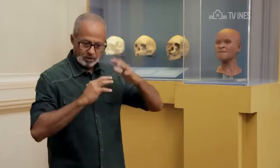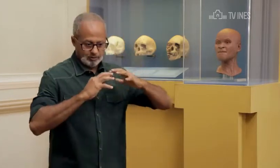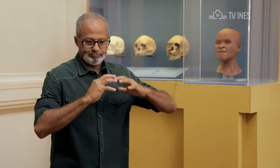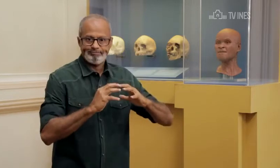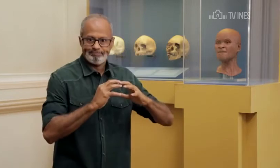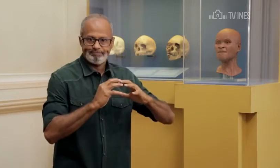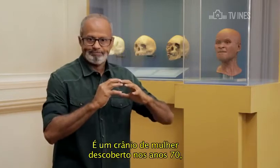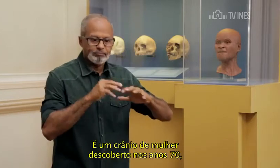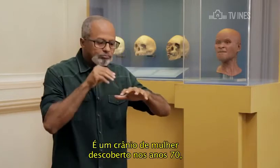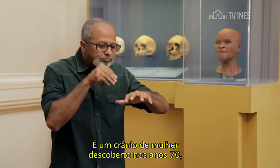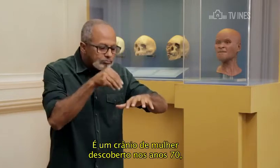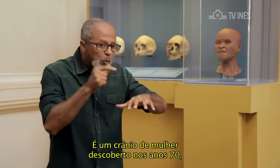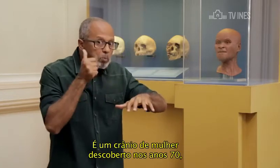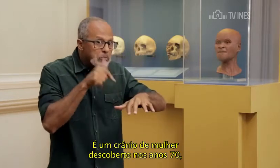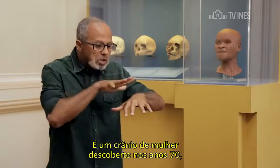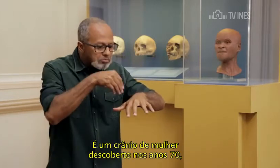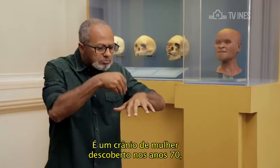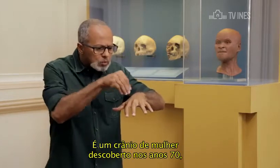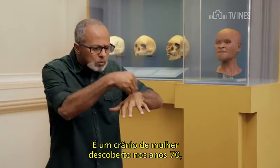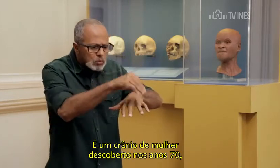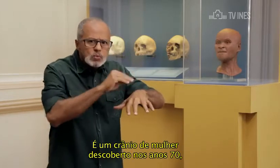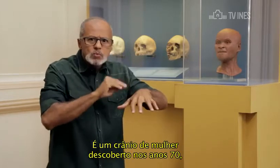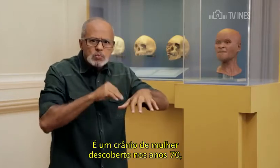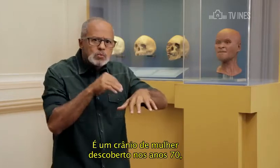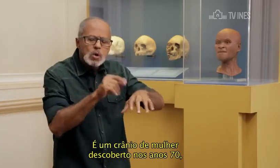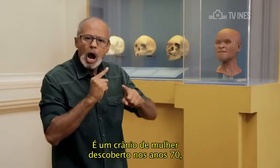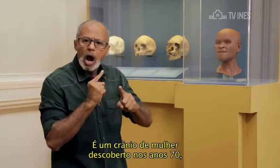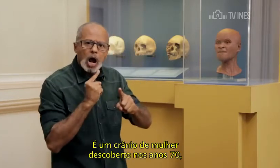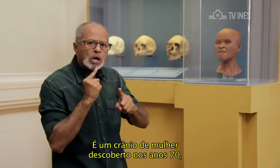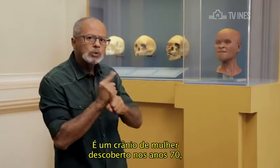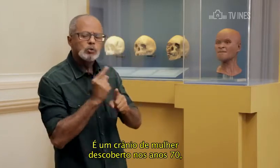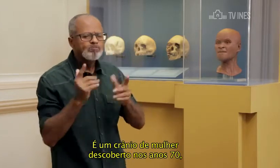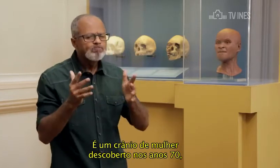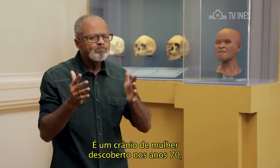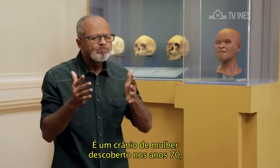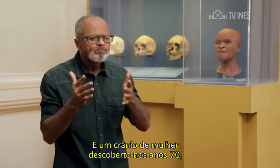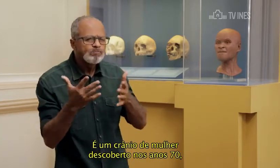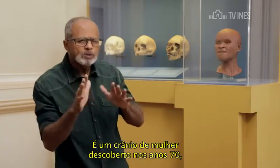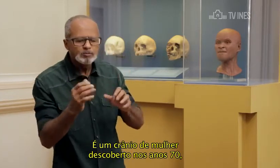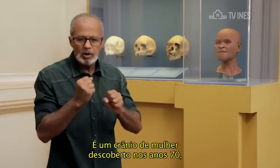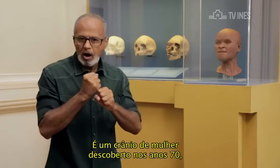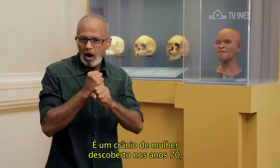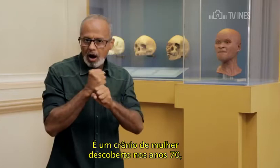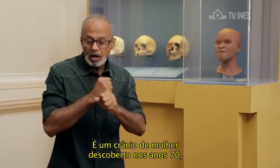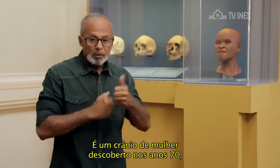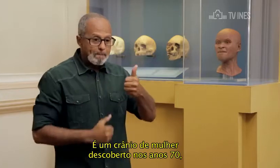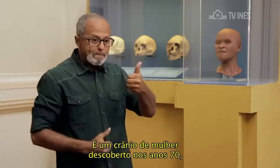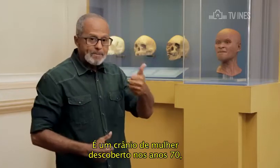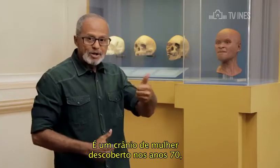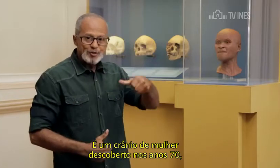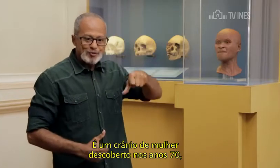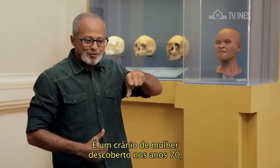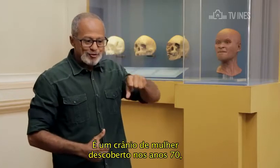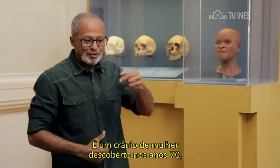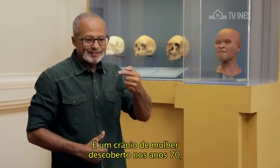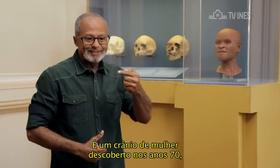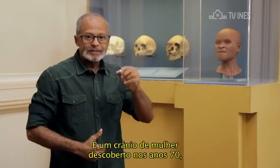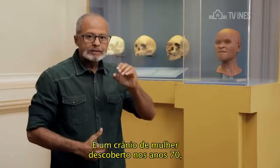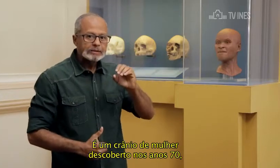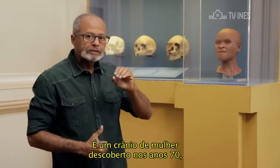É um crânio de mulher descoberto nos anos 70.